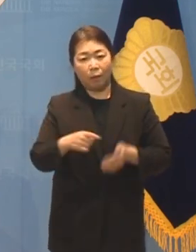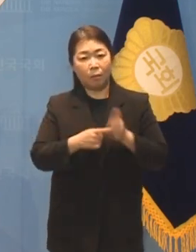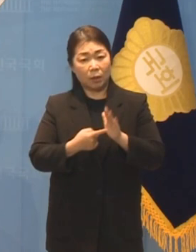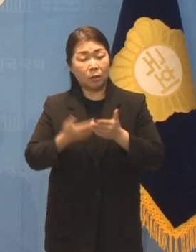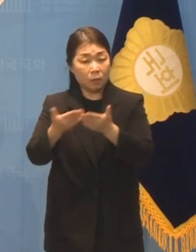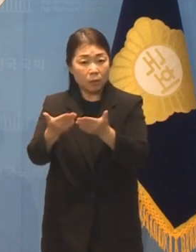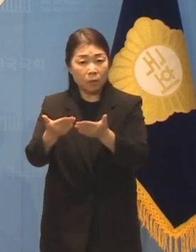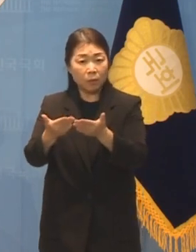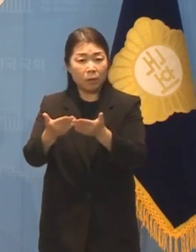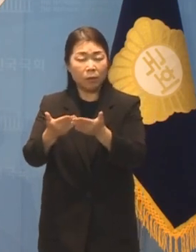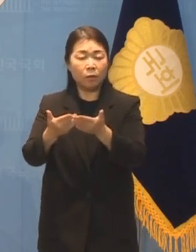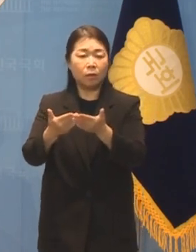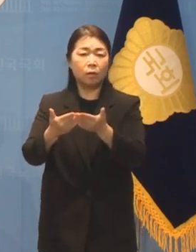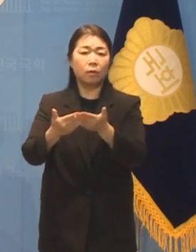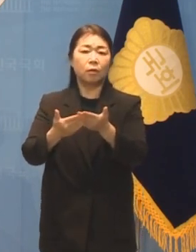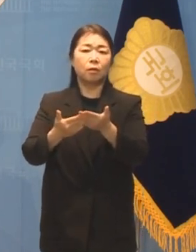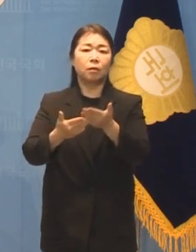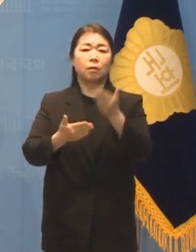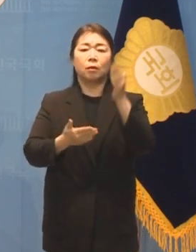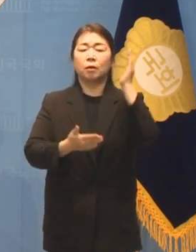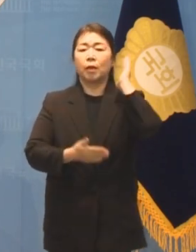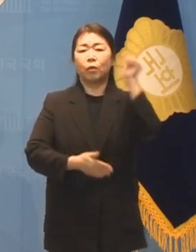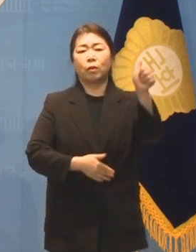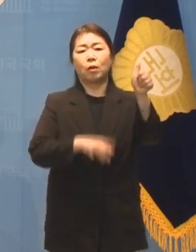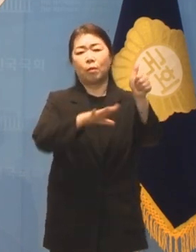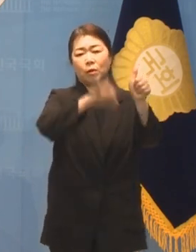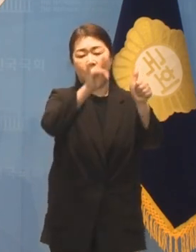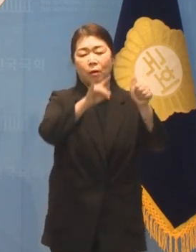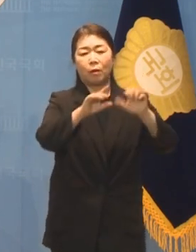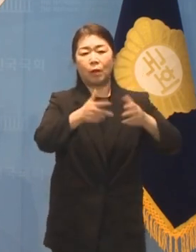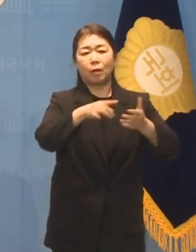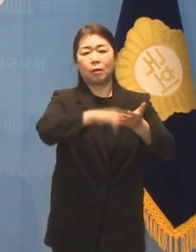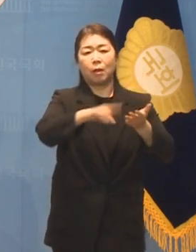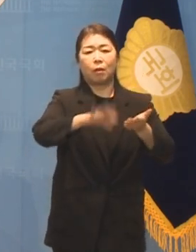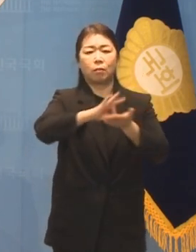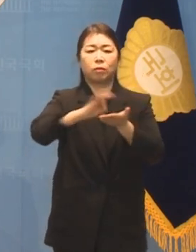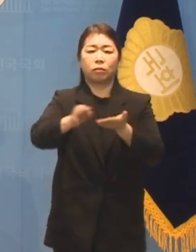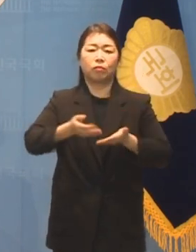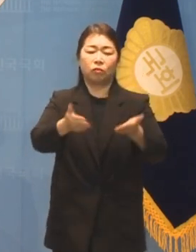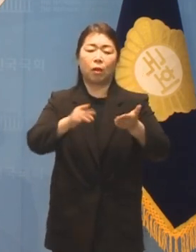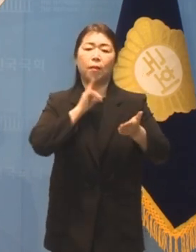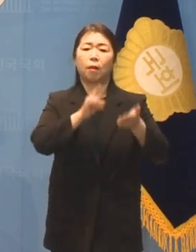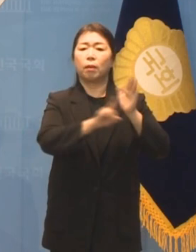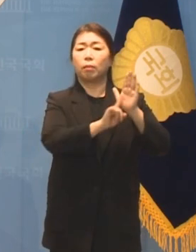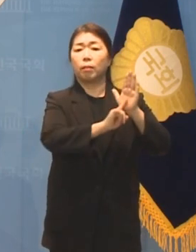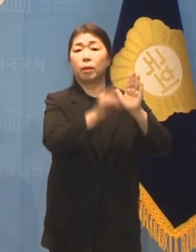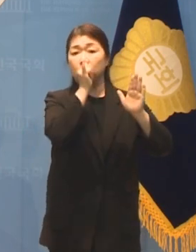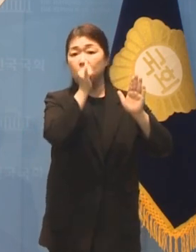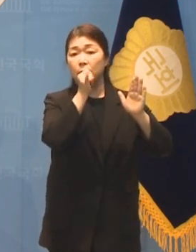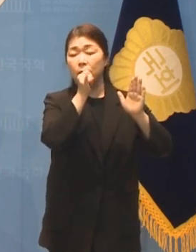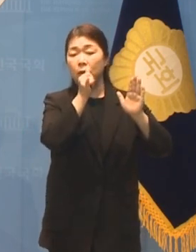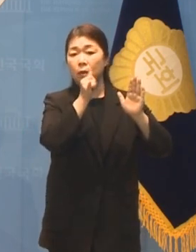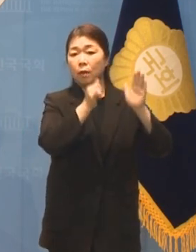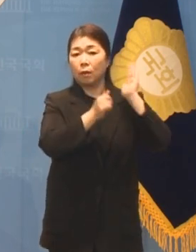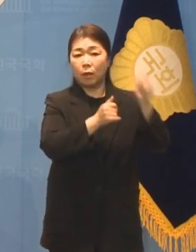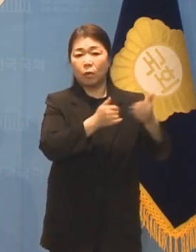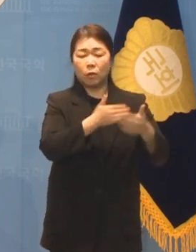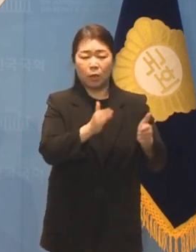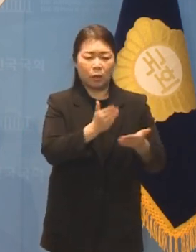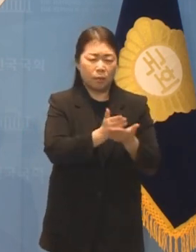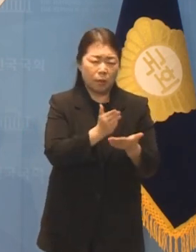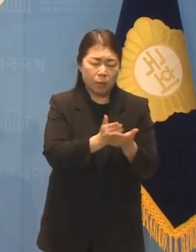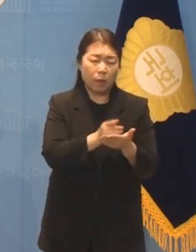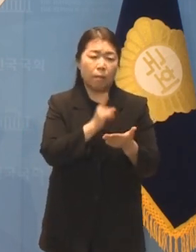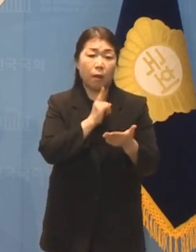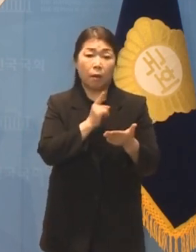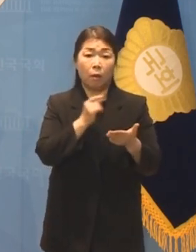것입니까? 대통령이 앞장서서 나라 곳간을 허물고 있는데 대통령실이 말리지는 못할 망정 억지